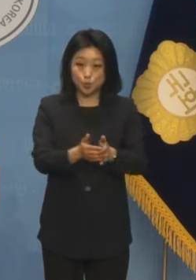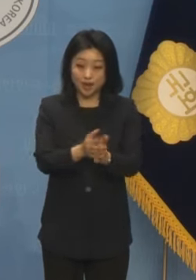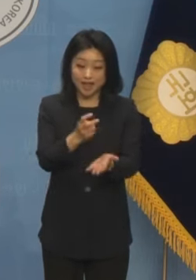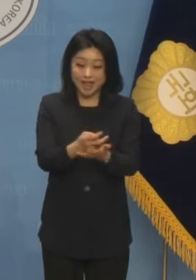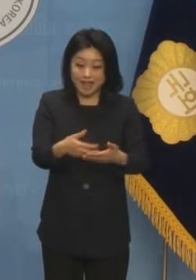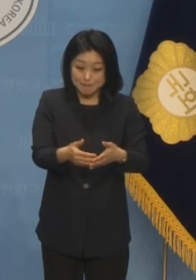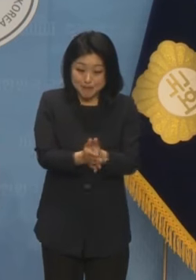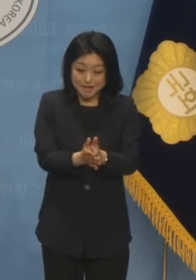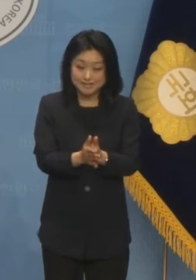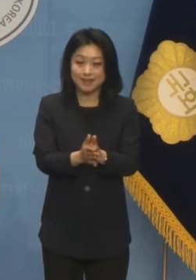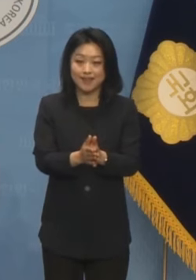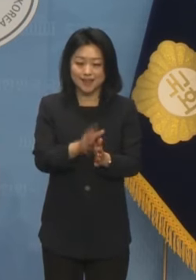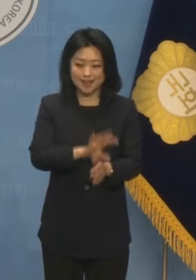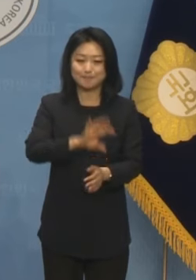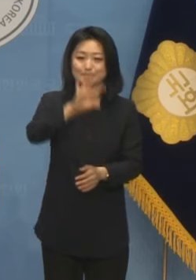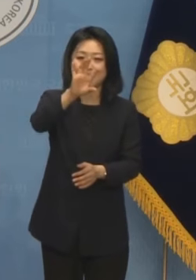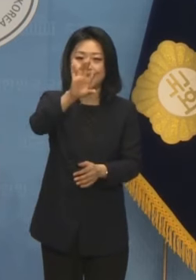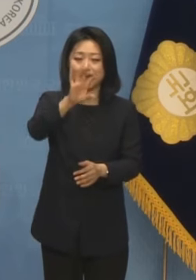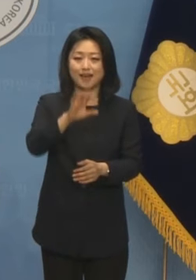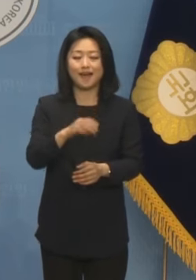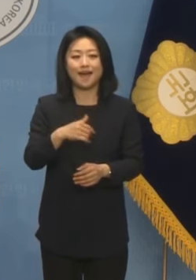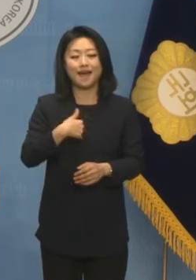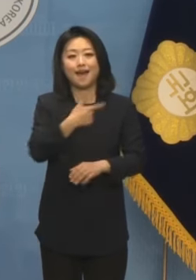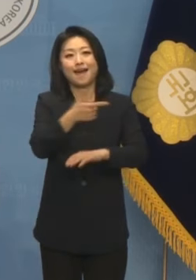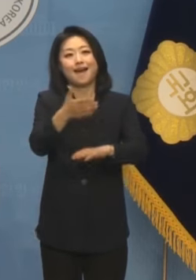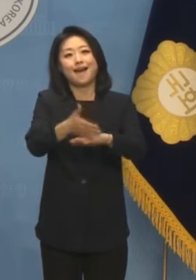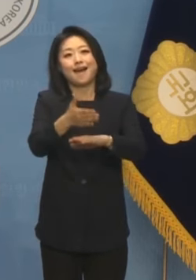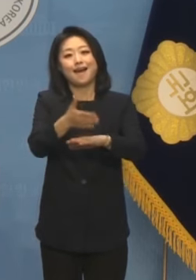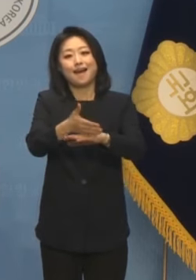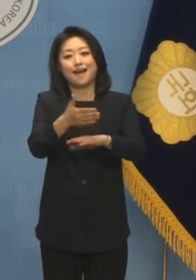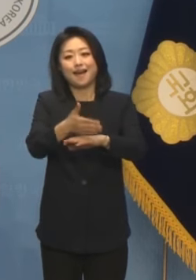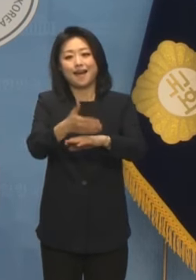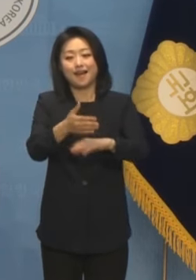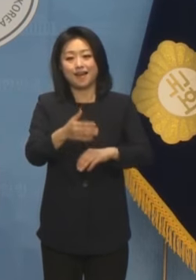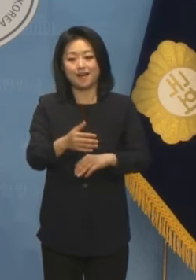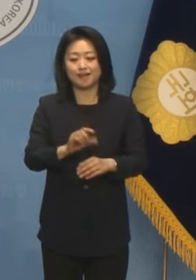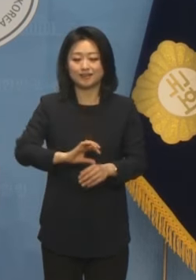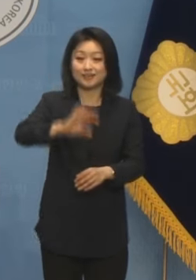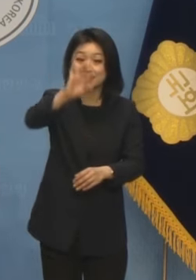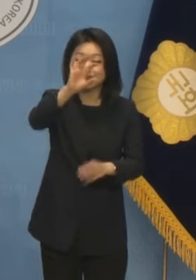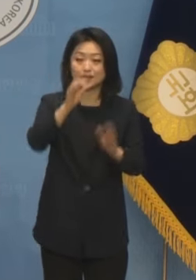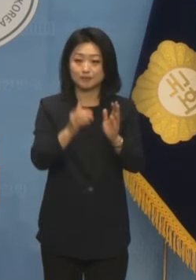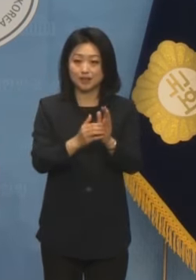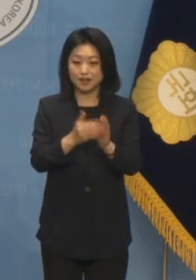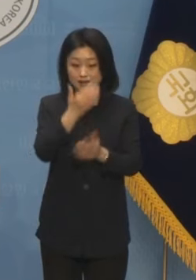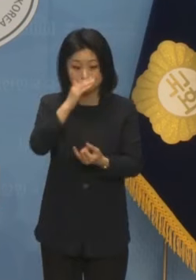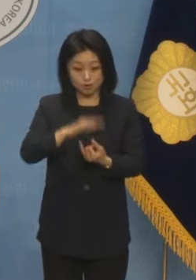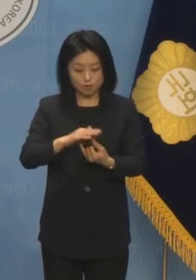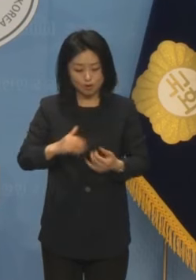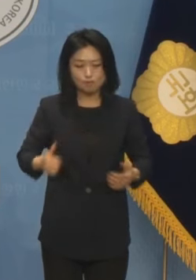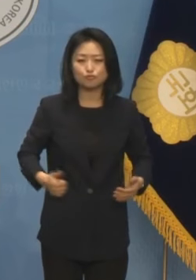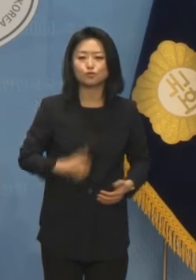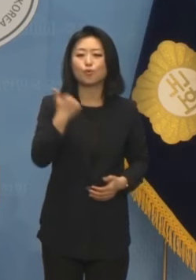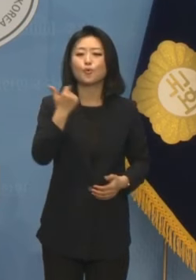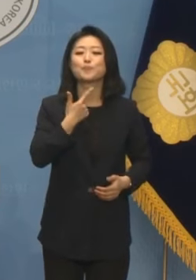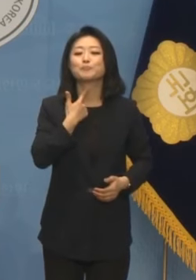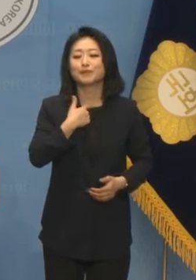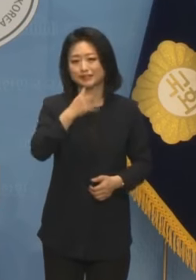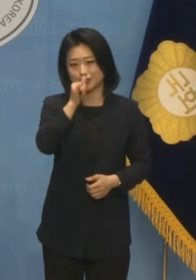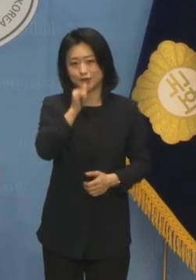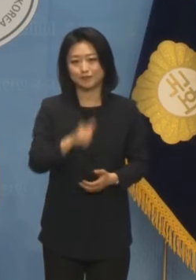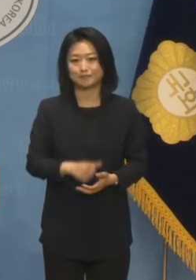캡처하여 당은 달라도 감사한 일이라며 글을 남겨 청소년들이 분노하는 일이